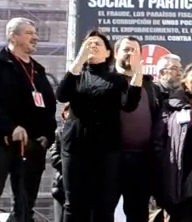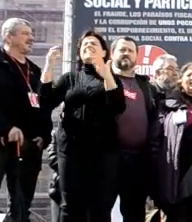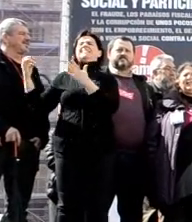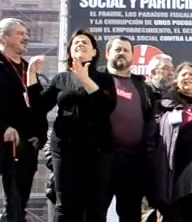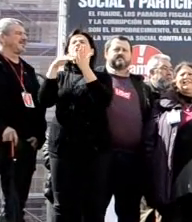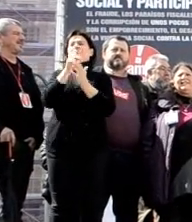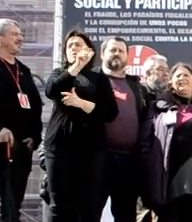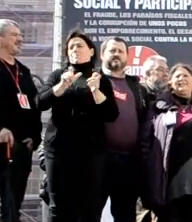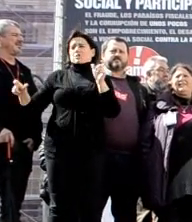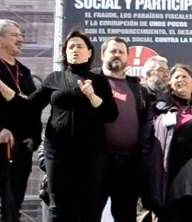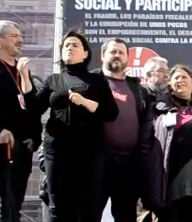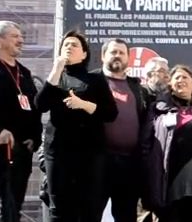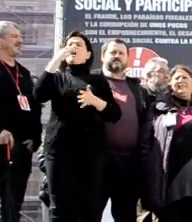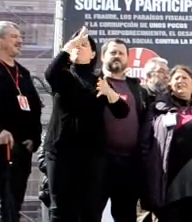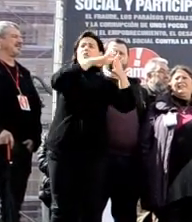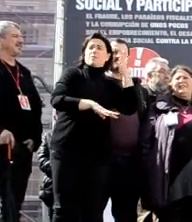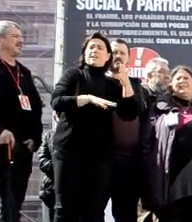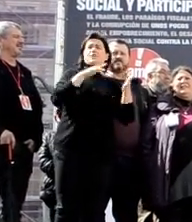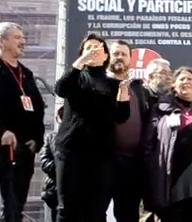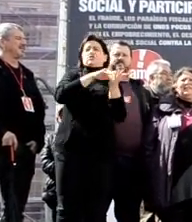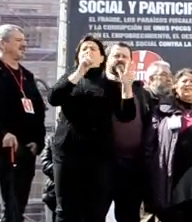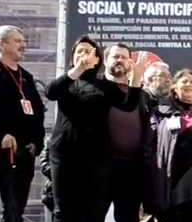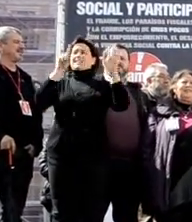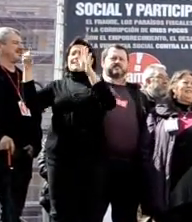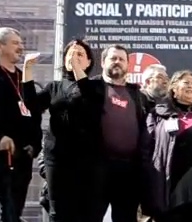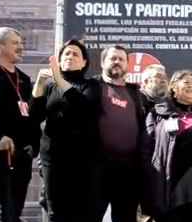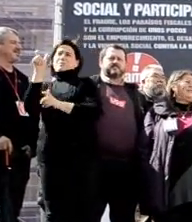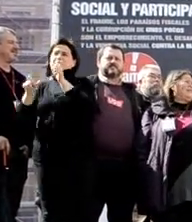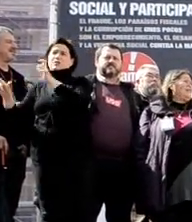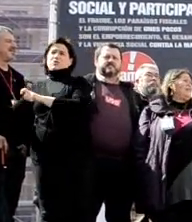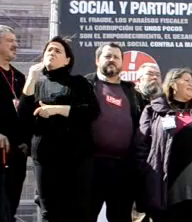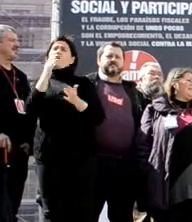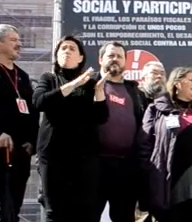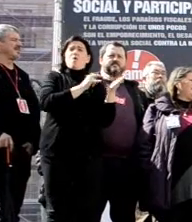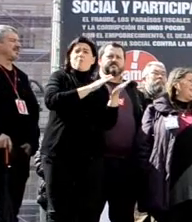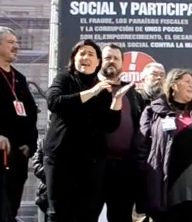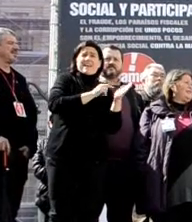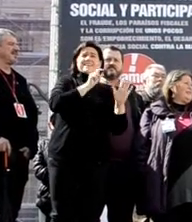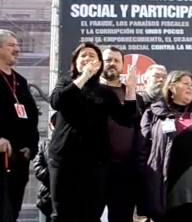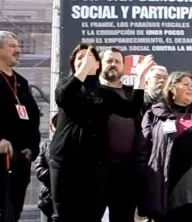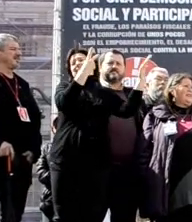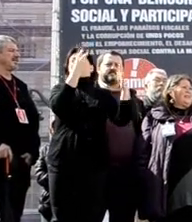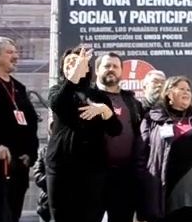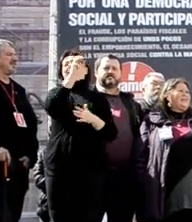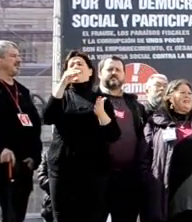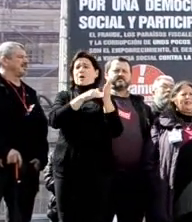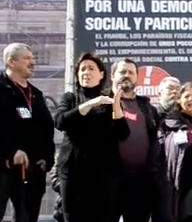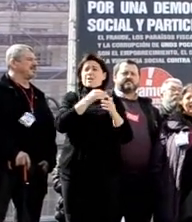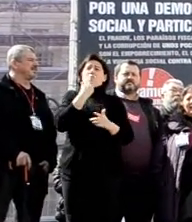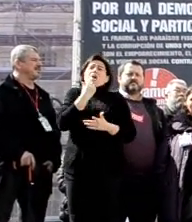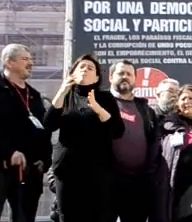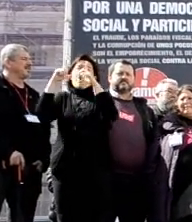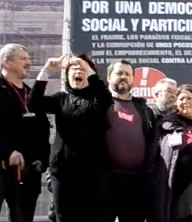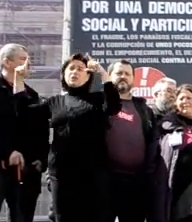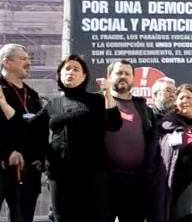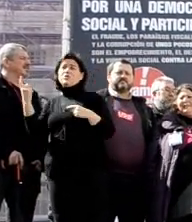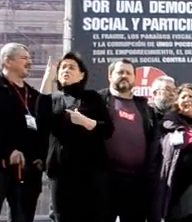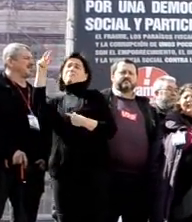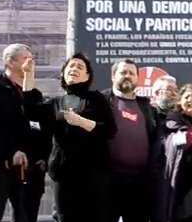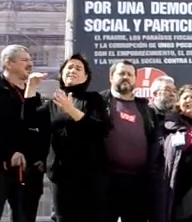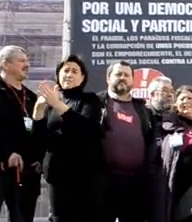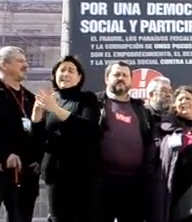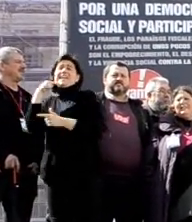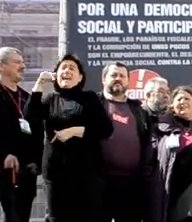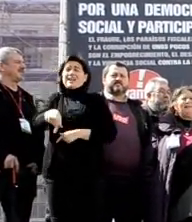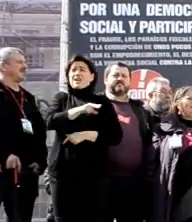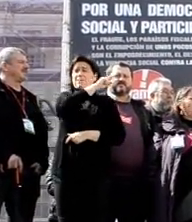en Cataluña 66.000 personas, en País Valenciano unas 30.000, en Asturias unas 20.000 y